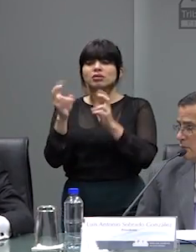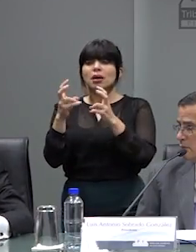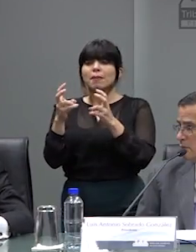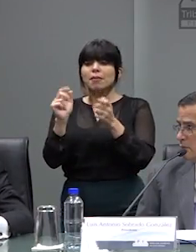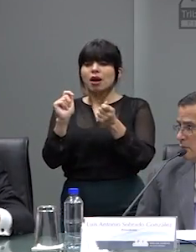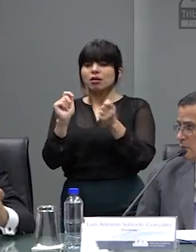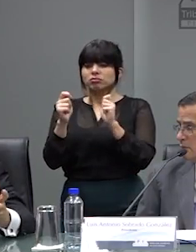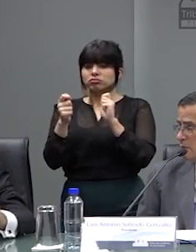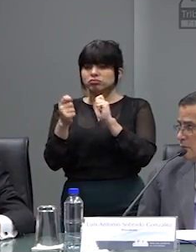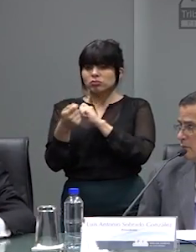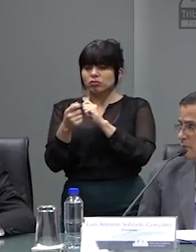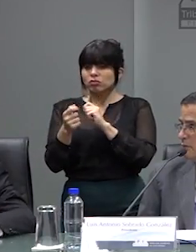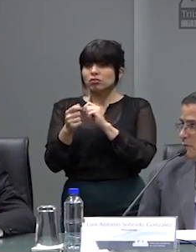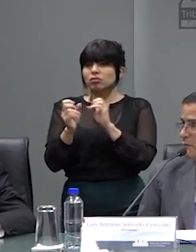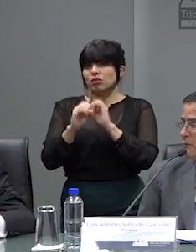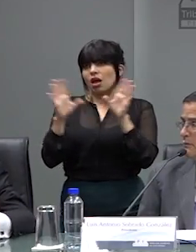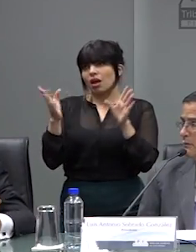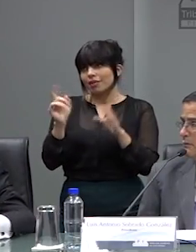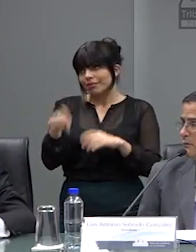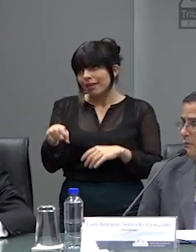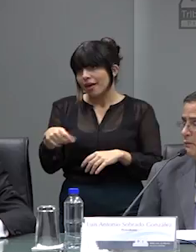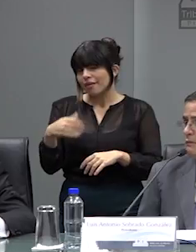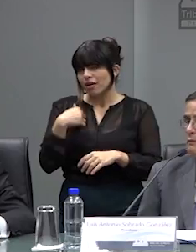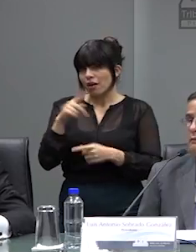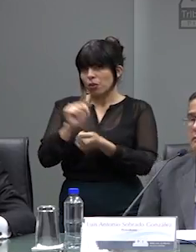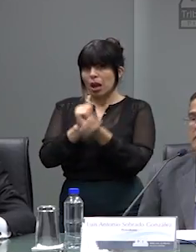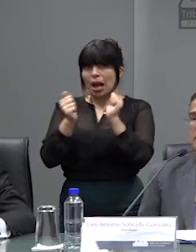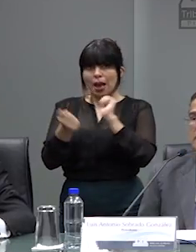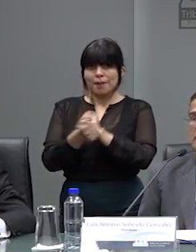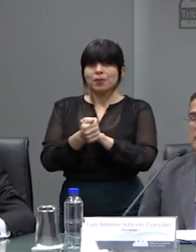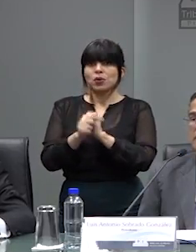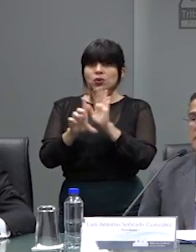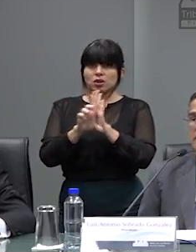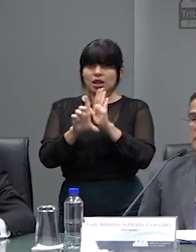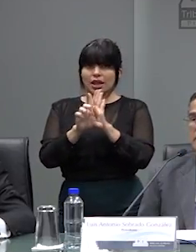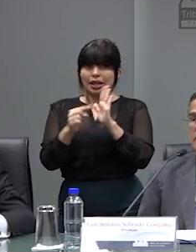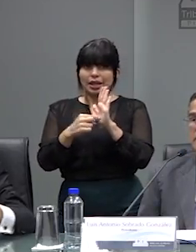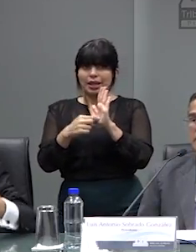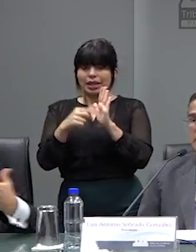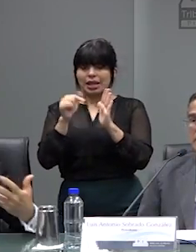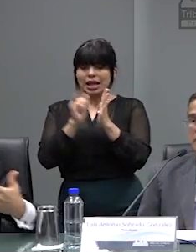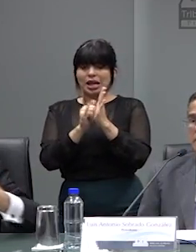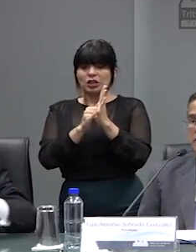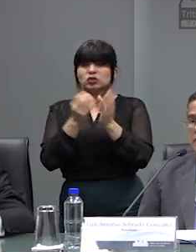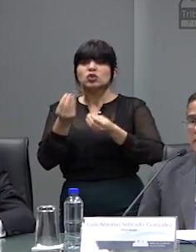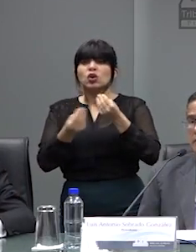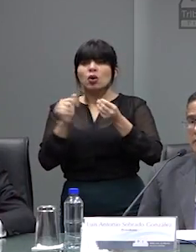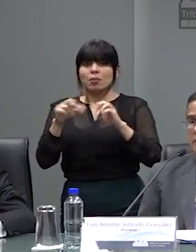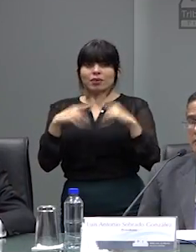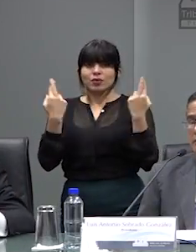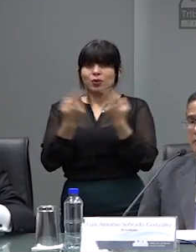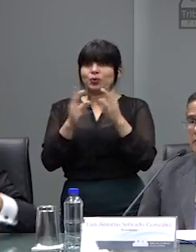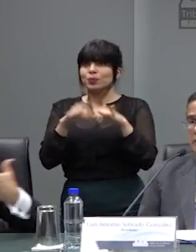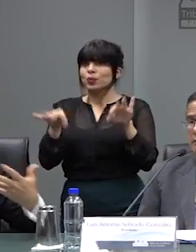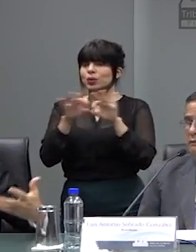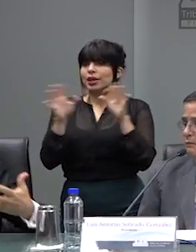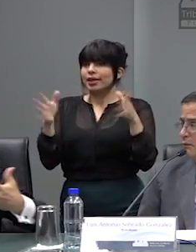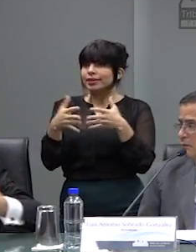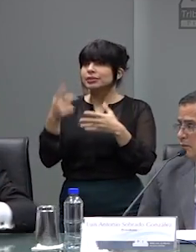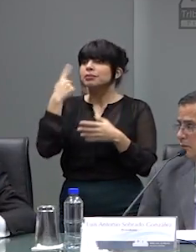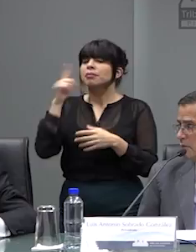esas reformulaciones, claro que sí, tiene que haber un cambio de la legislación, y para eso estas reuniones son importantes